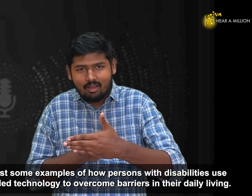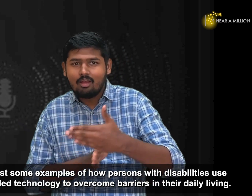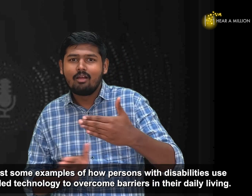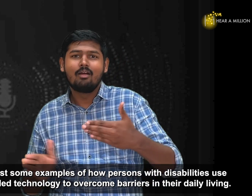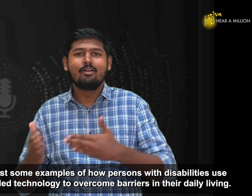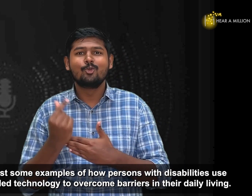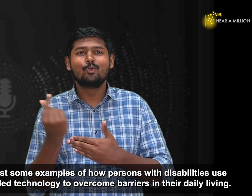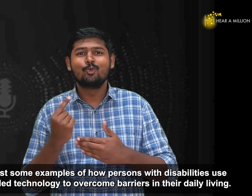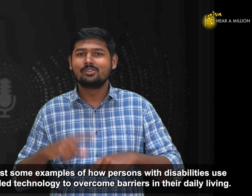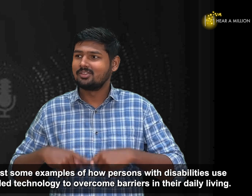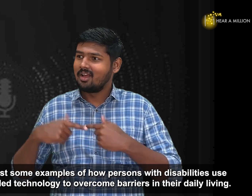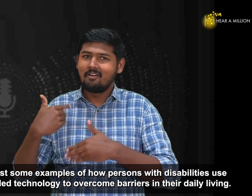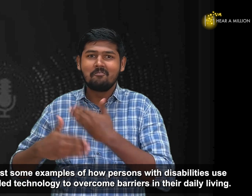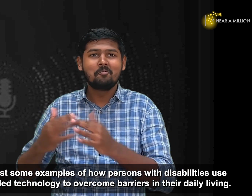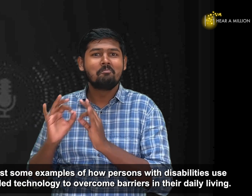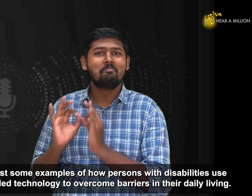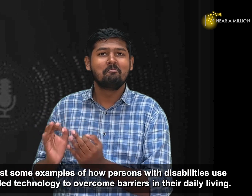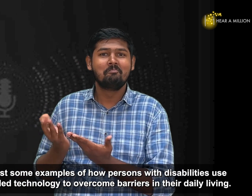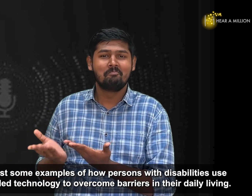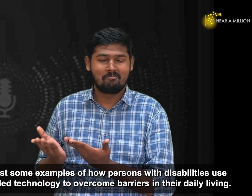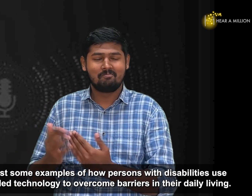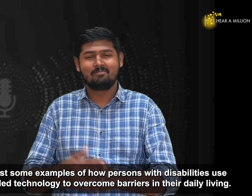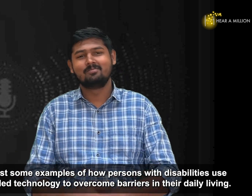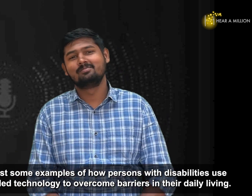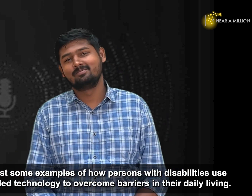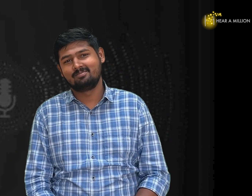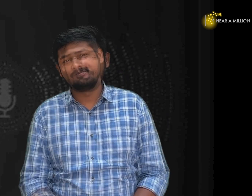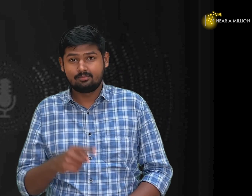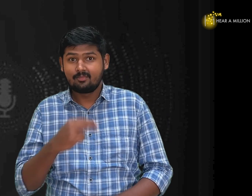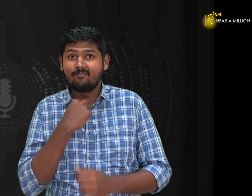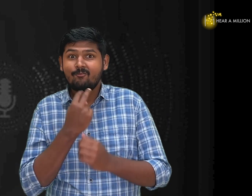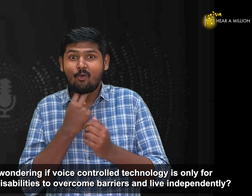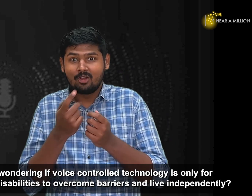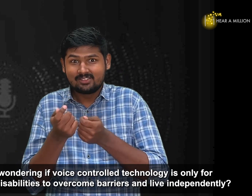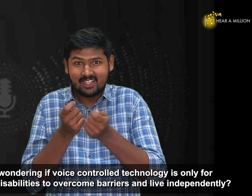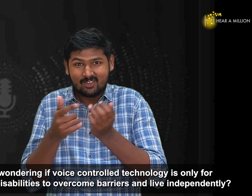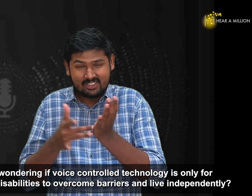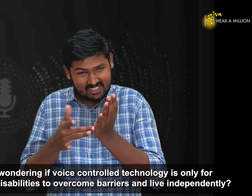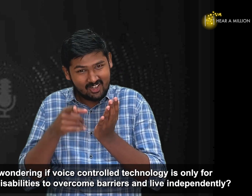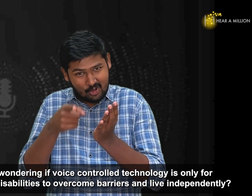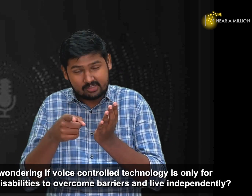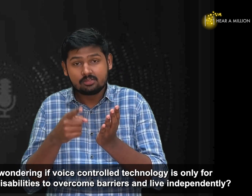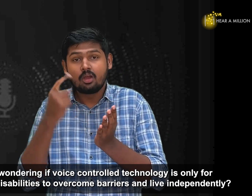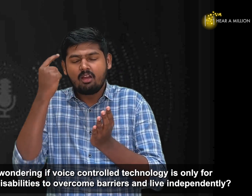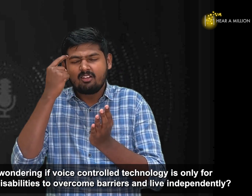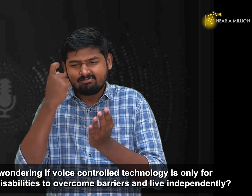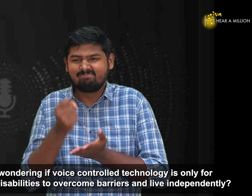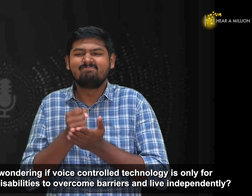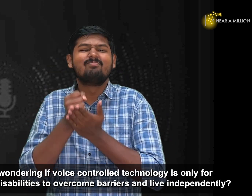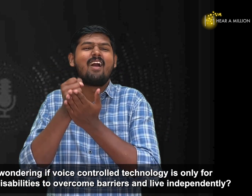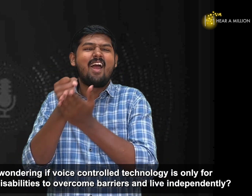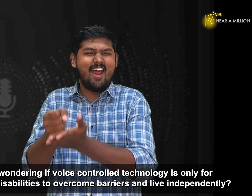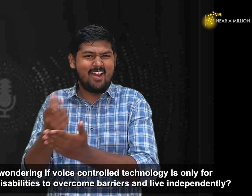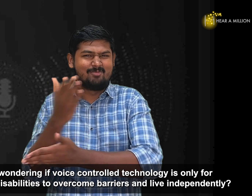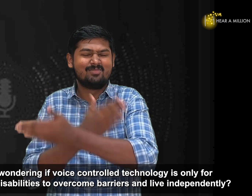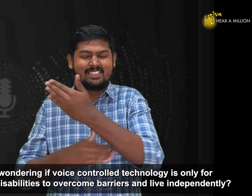बिना किसी तनाव के ईमेल के रूप में भेजा जा सकता है। क्या आप सोच रहे हैं कि क्या